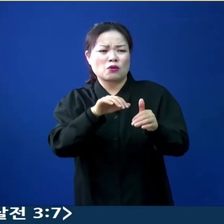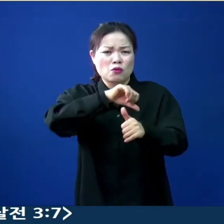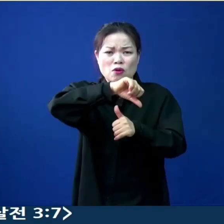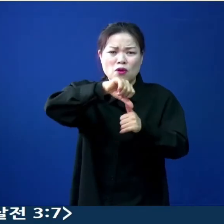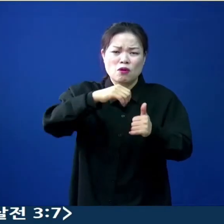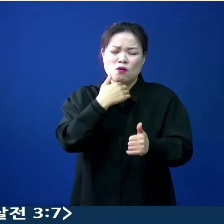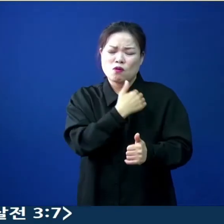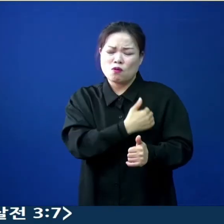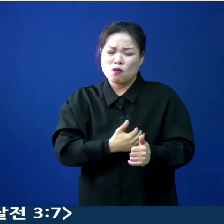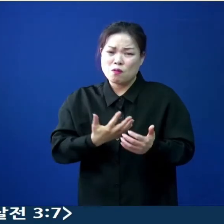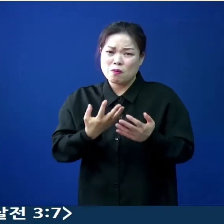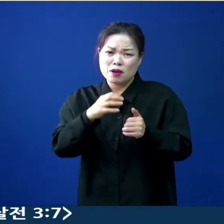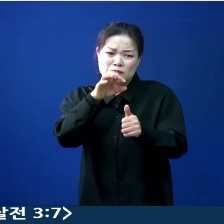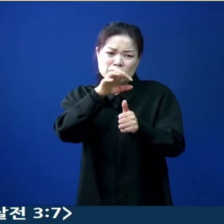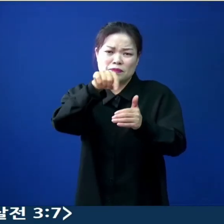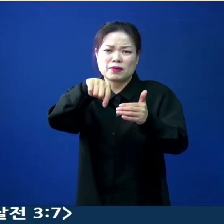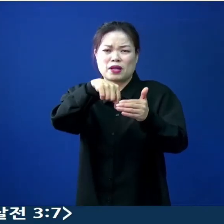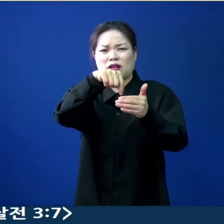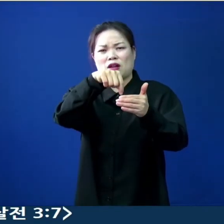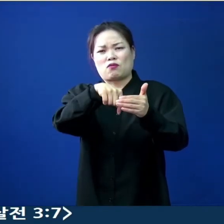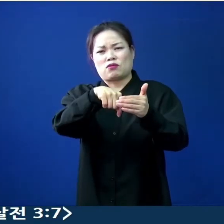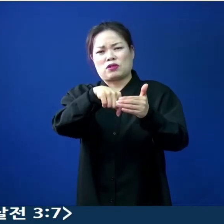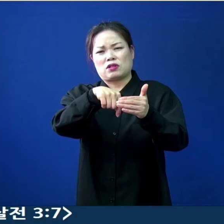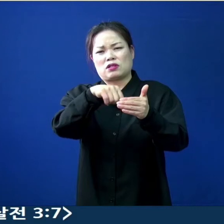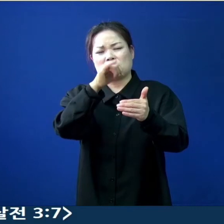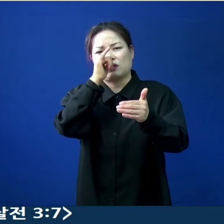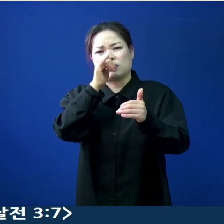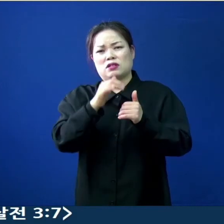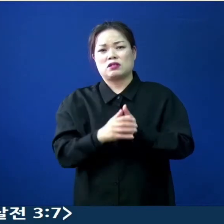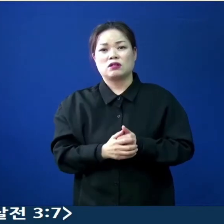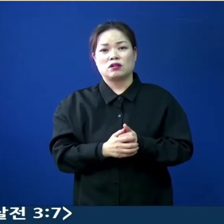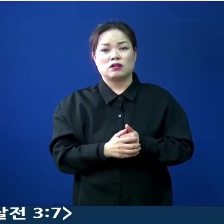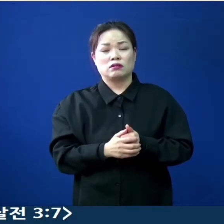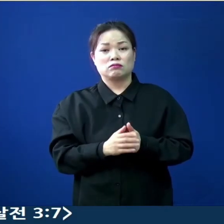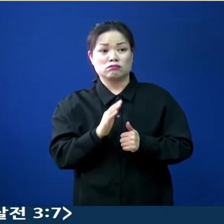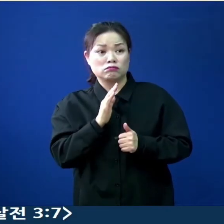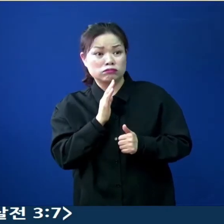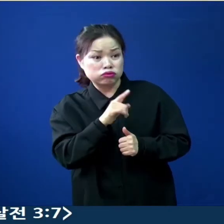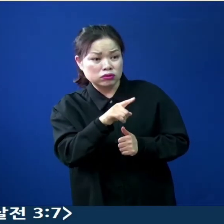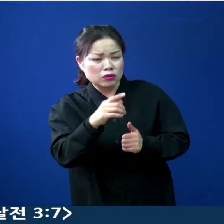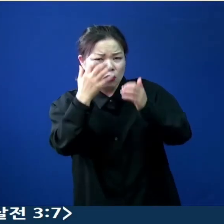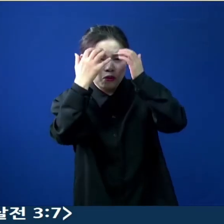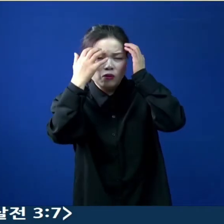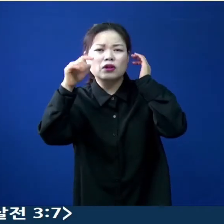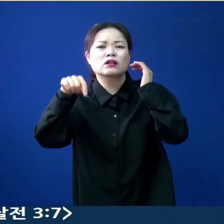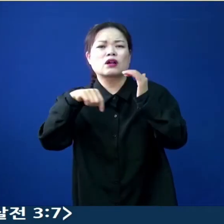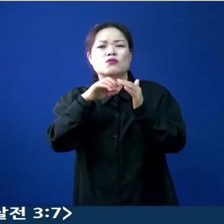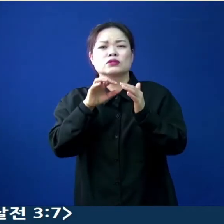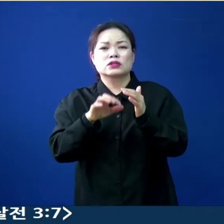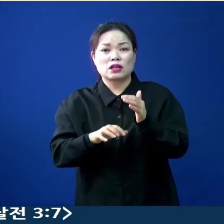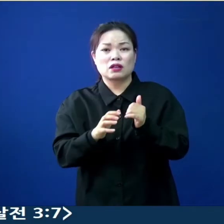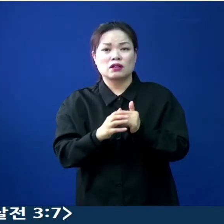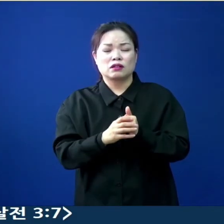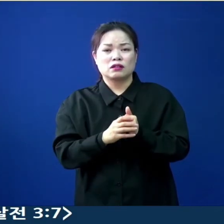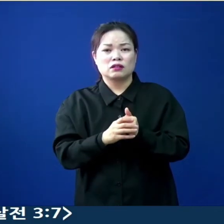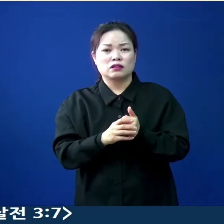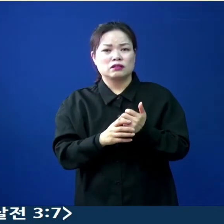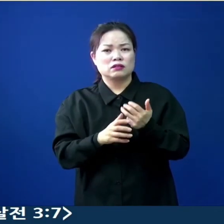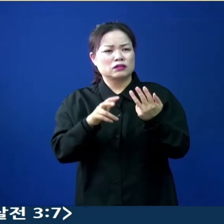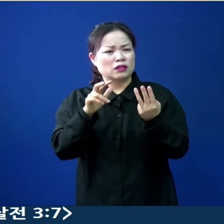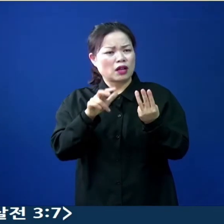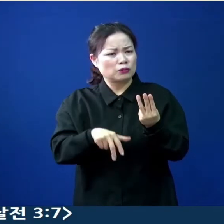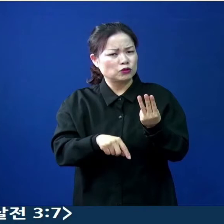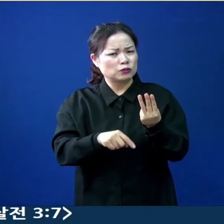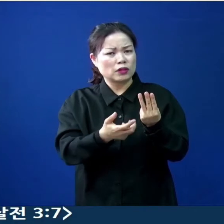환경적으로, 육체적으로 많은 핍박과 고난 가운데 있었습니다. 설상가상으로 그 고난 가운데 3주 만에